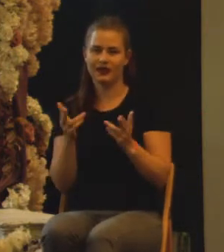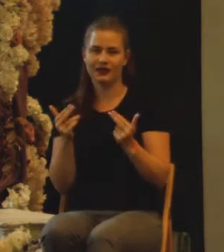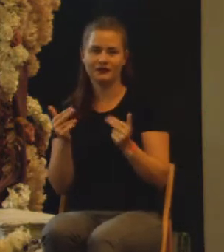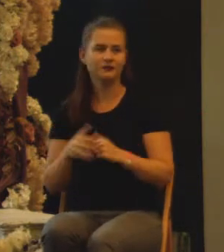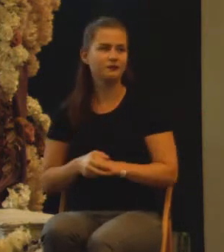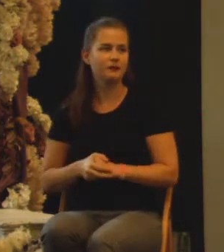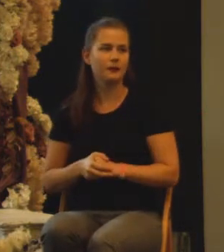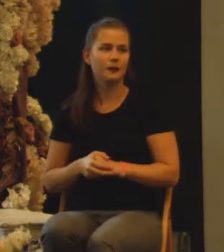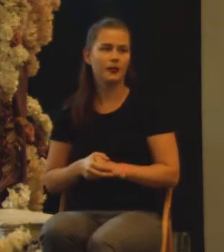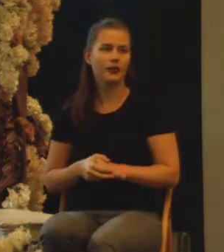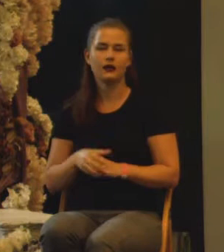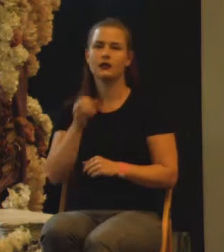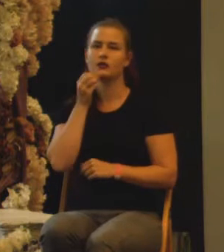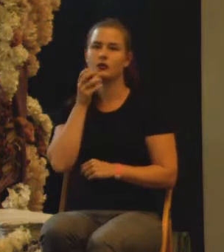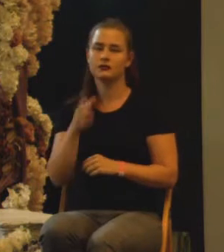Добре.